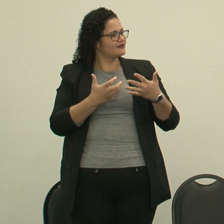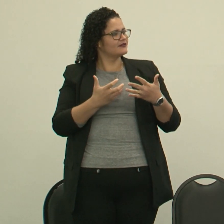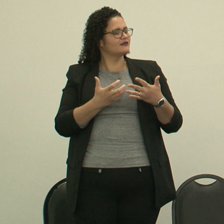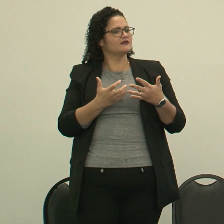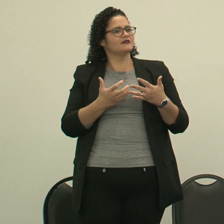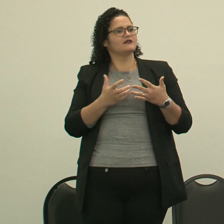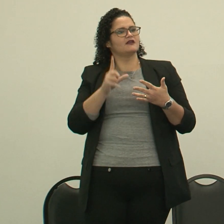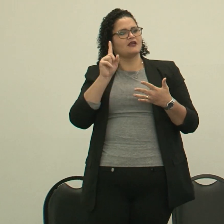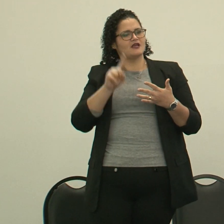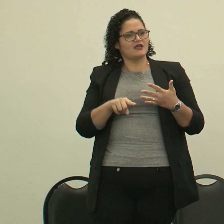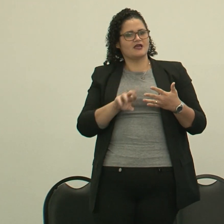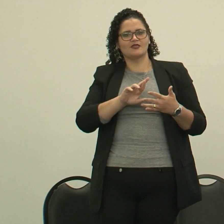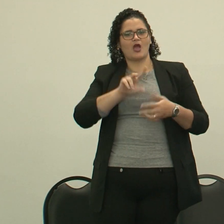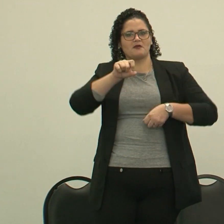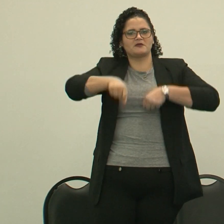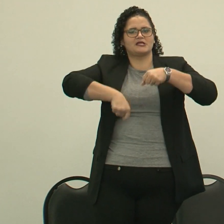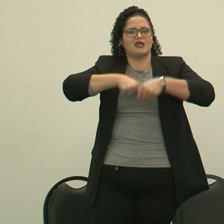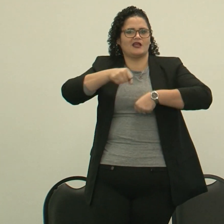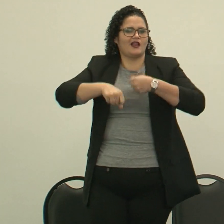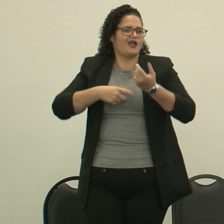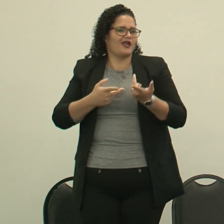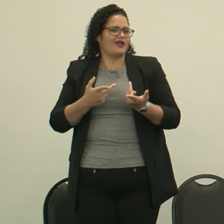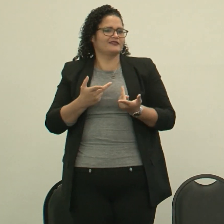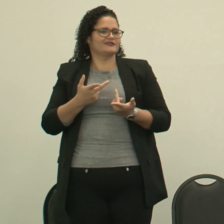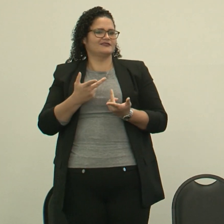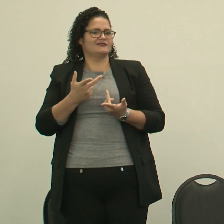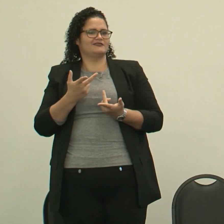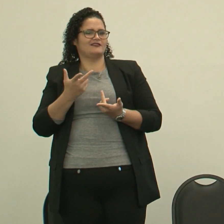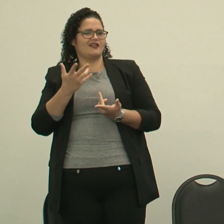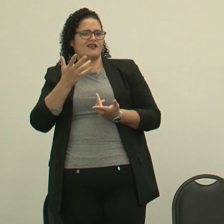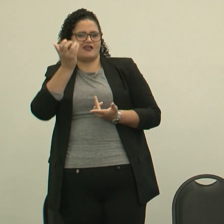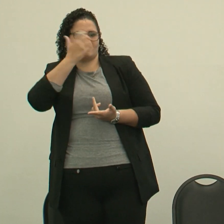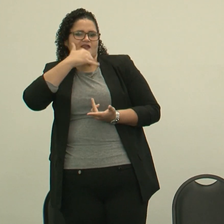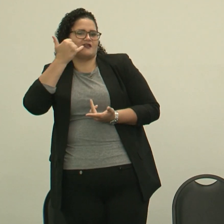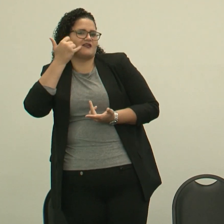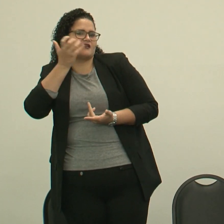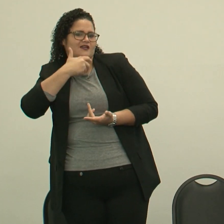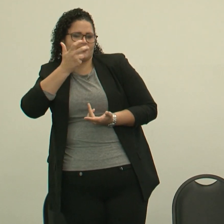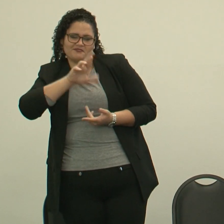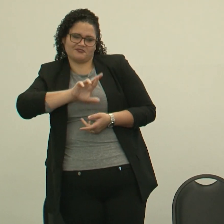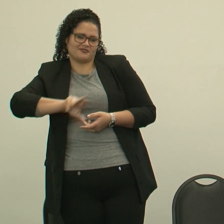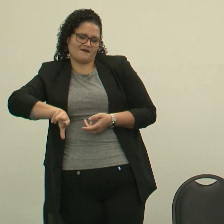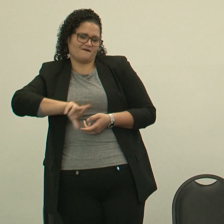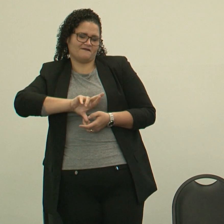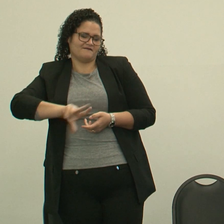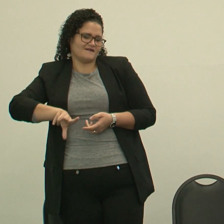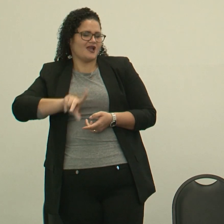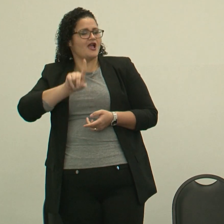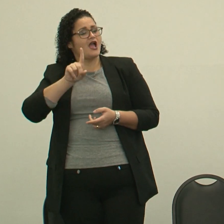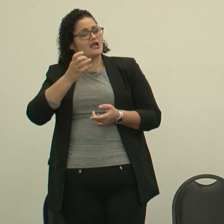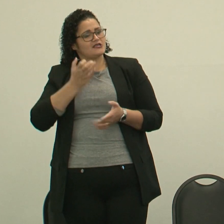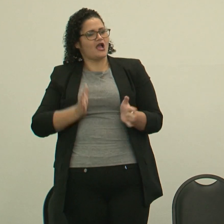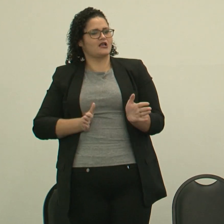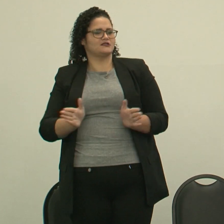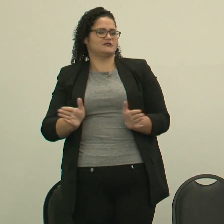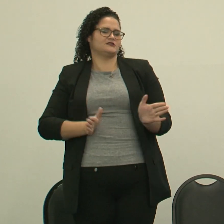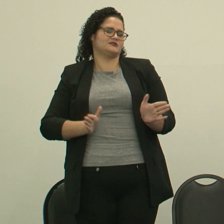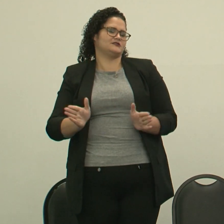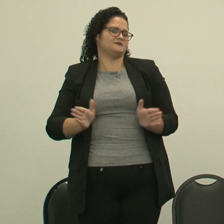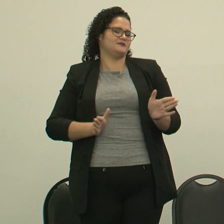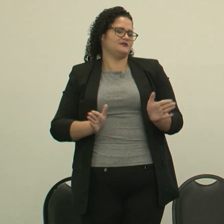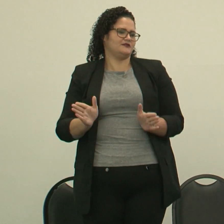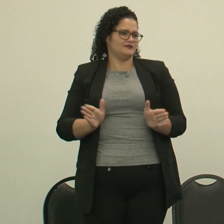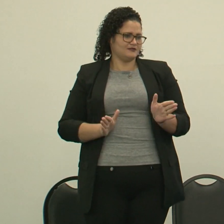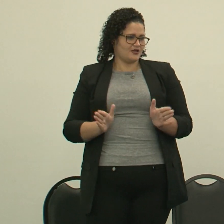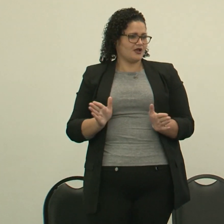né? Efetivamente eu não quero uma bicicleta e um iPhone, não é isso que ele está pedindo. Ele está pedindo acessibilidade, é isso que ele